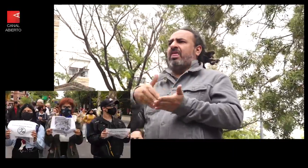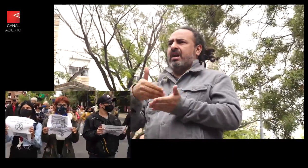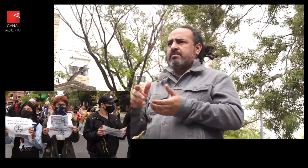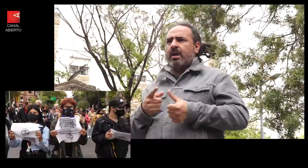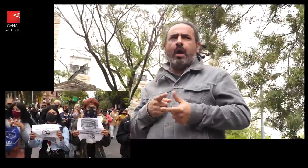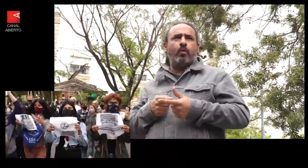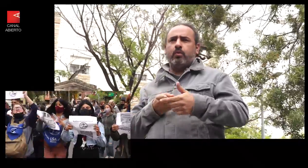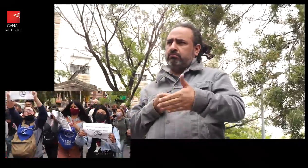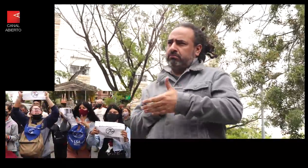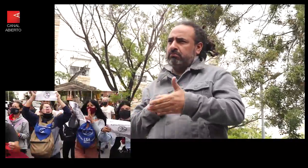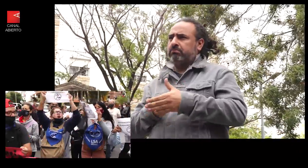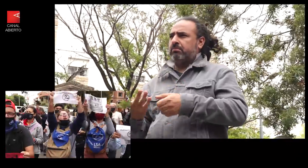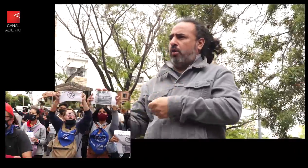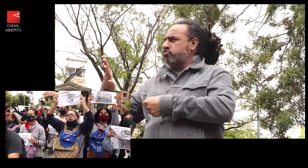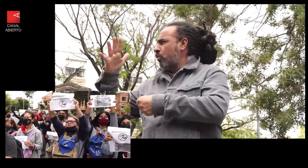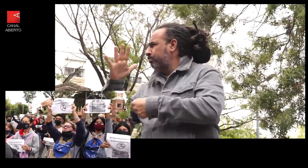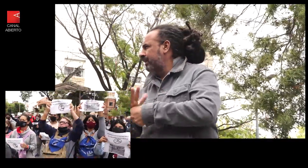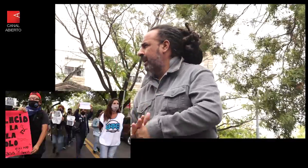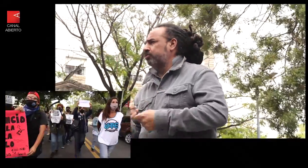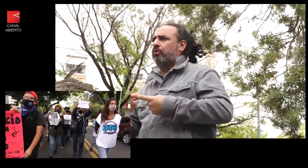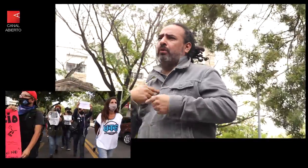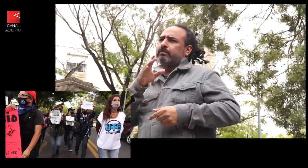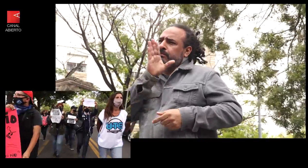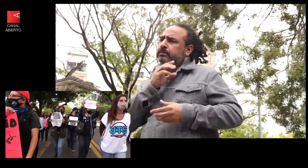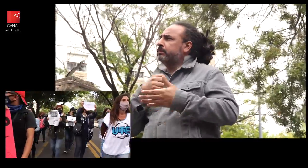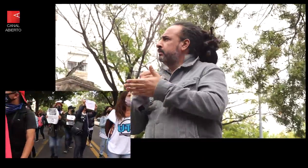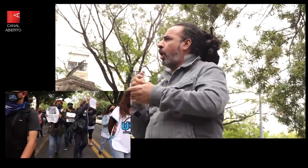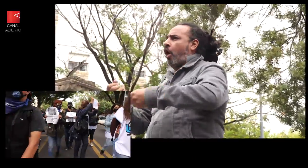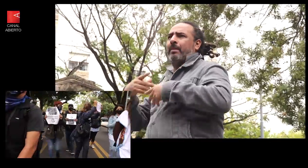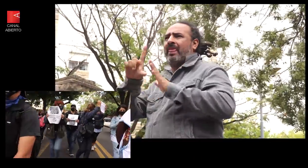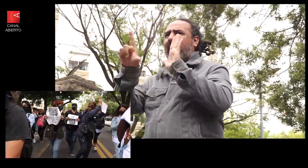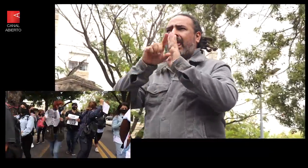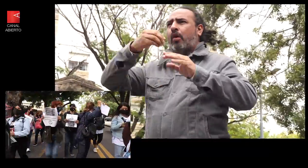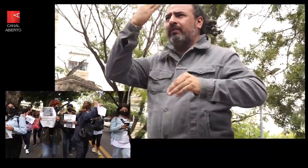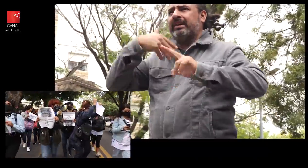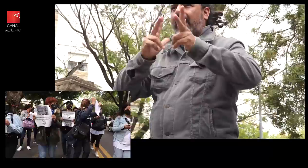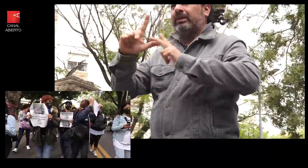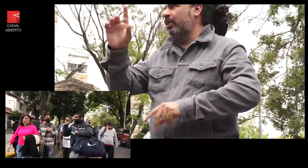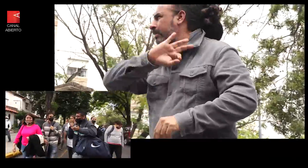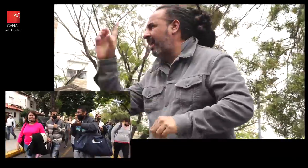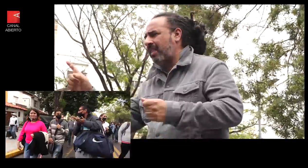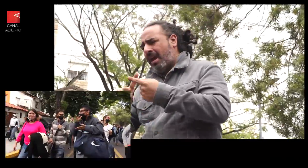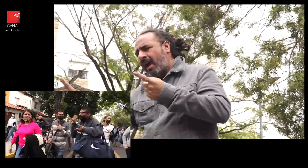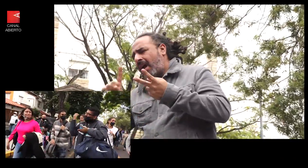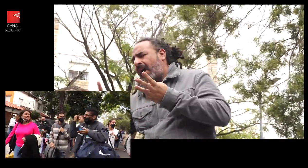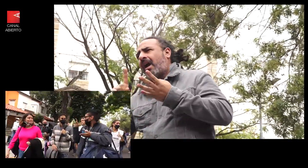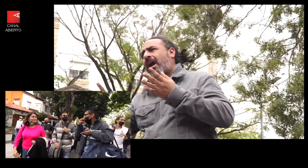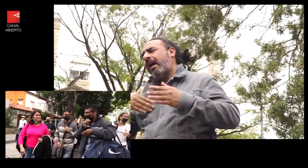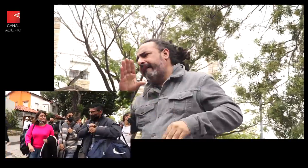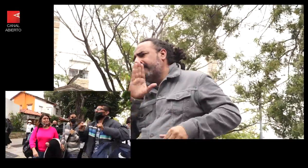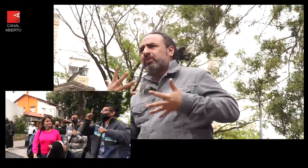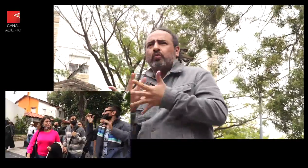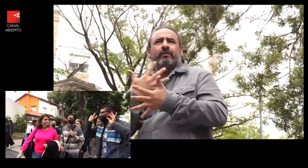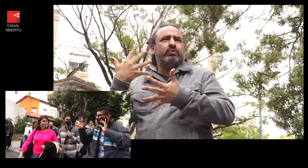toda nuestra vida, durante muchos años, sufrimos discriminación, barreras, opresión. Nos hemos mantenido callados durante muchos